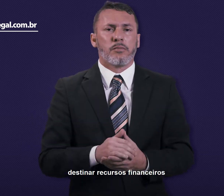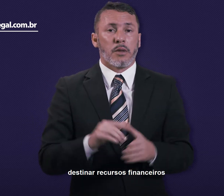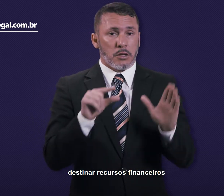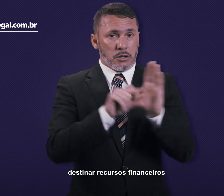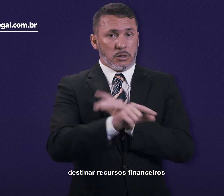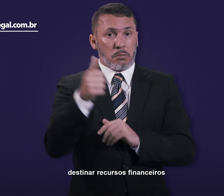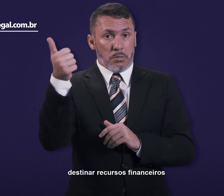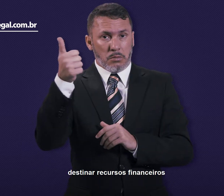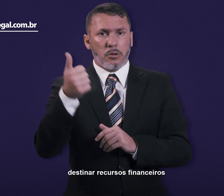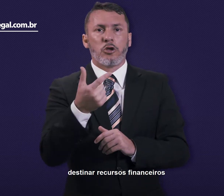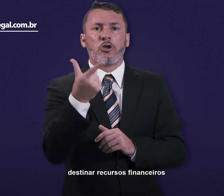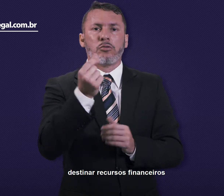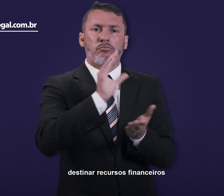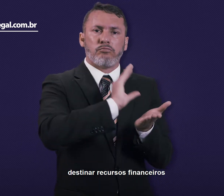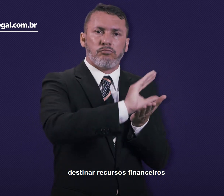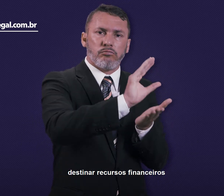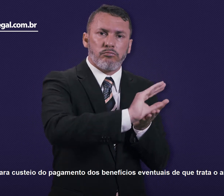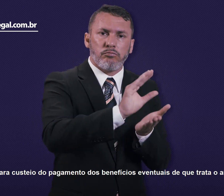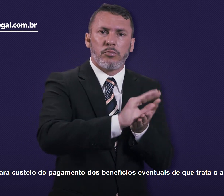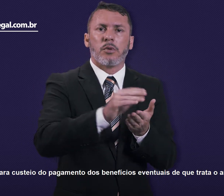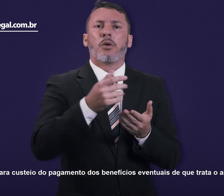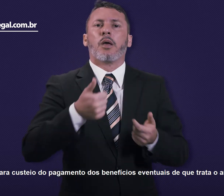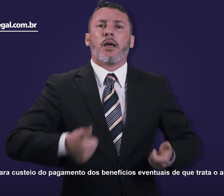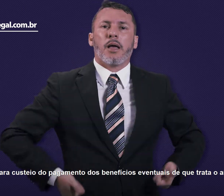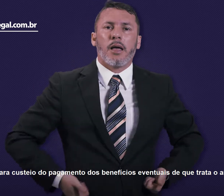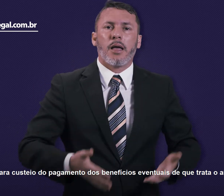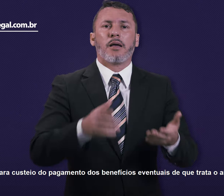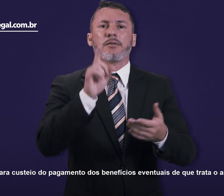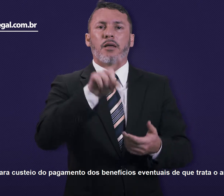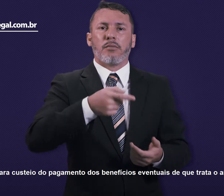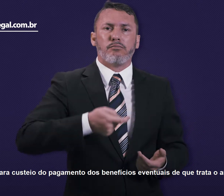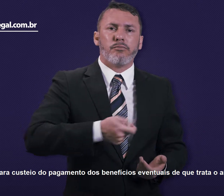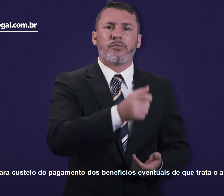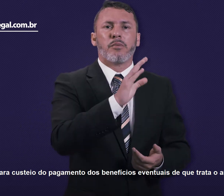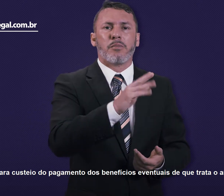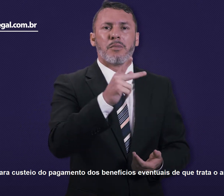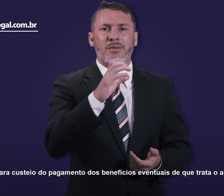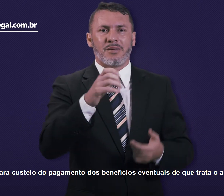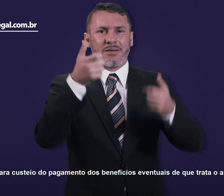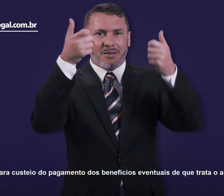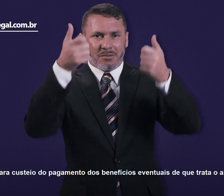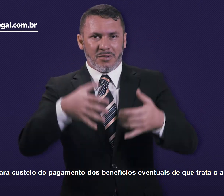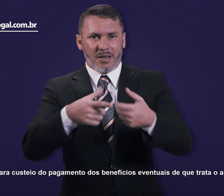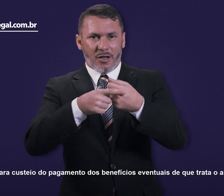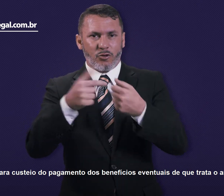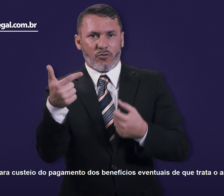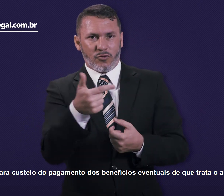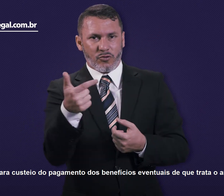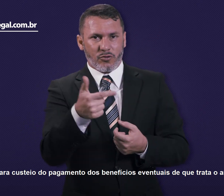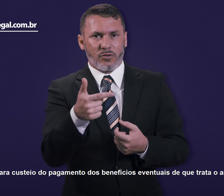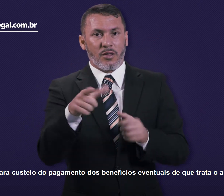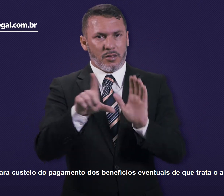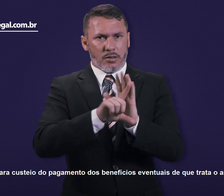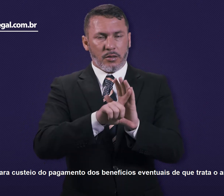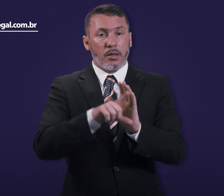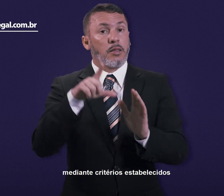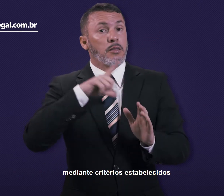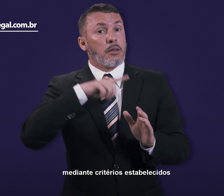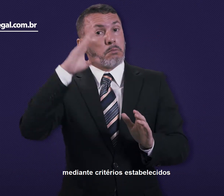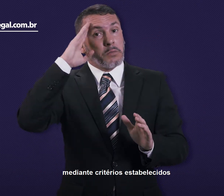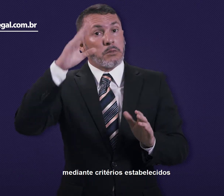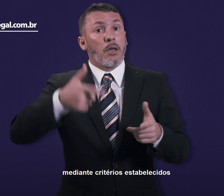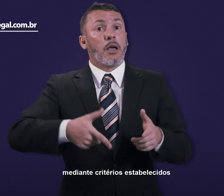1. Destinar recursos financeiros para custeio do pagamento dos benefícios eventuais de que trata o artigo